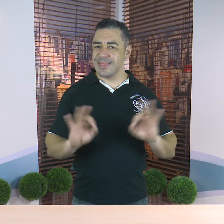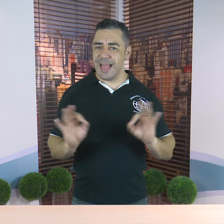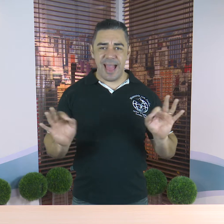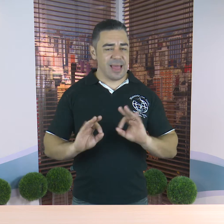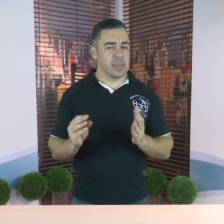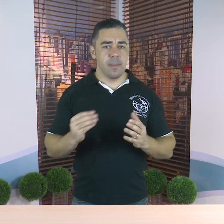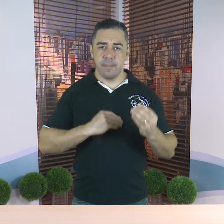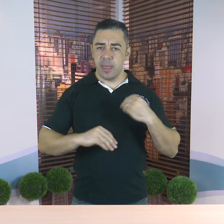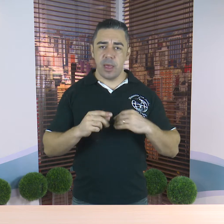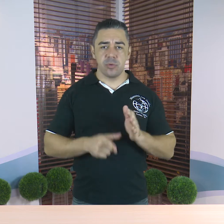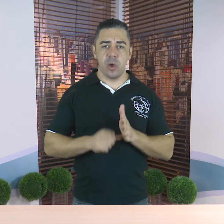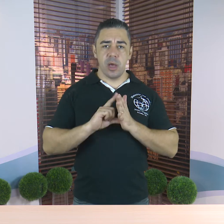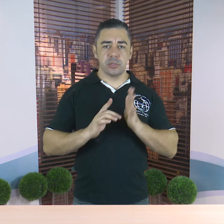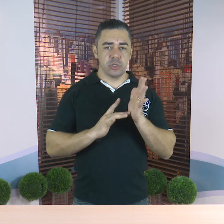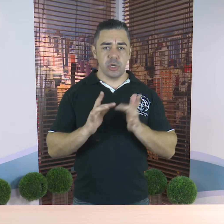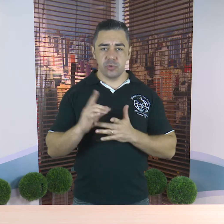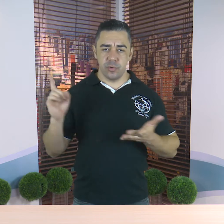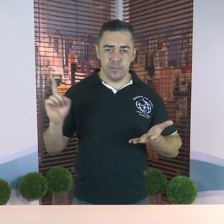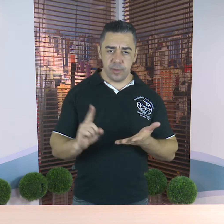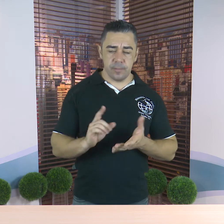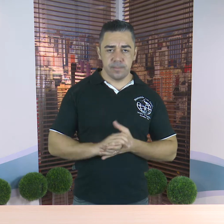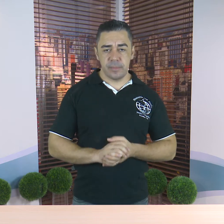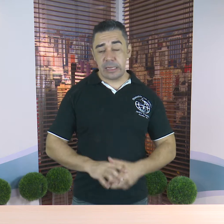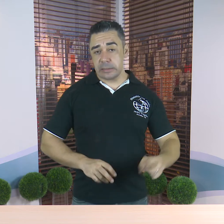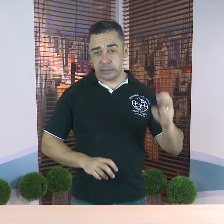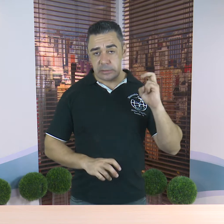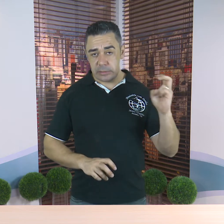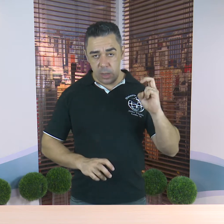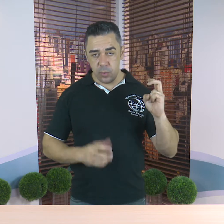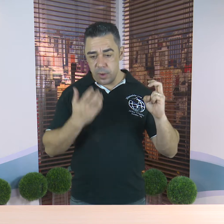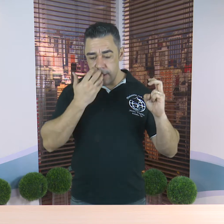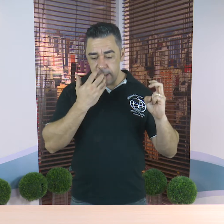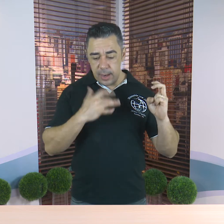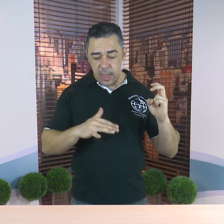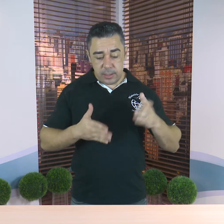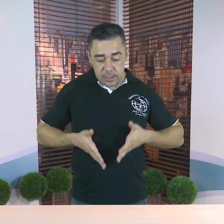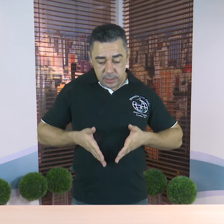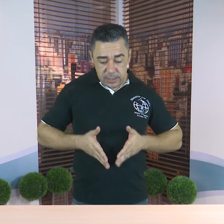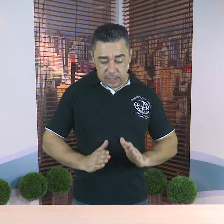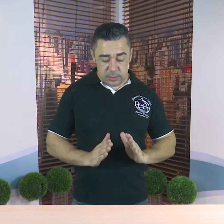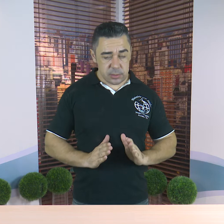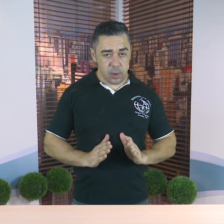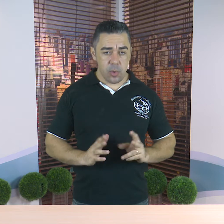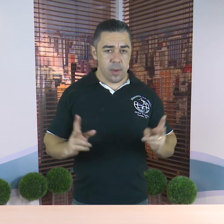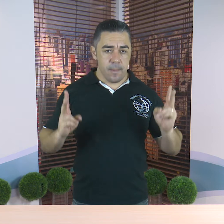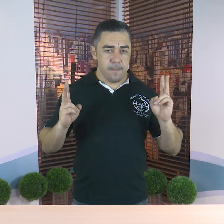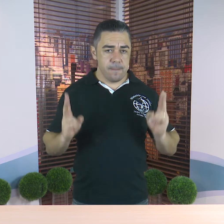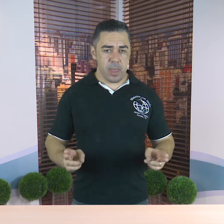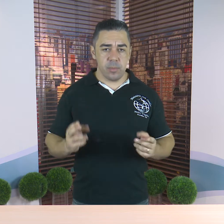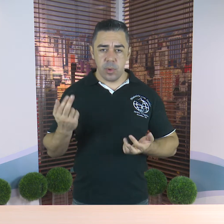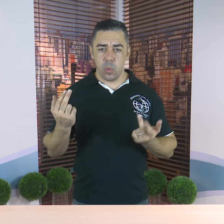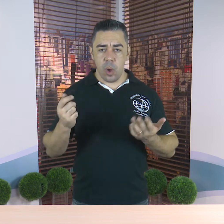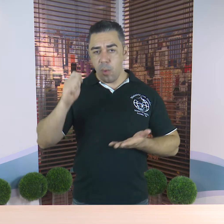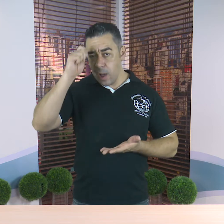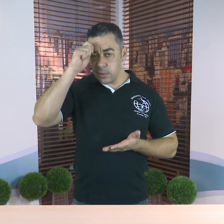vinda de Cristo. 5. As crianças recém-nascidas estão na mesma condição de Adão antes da